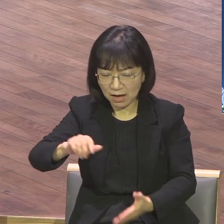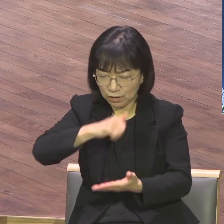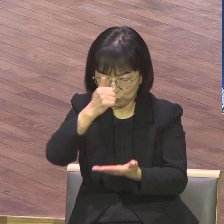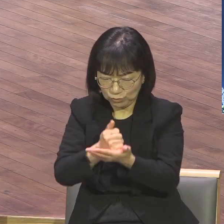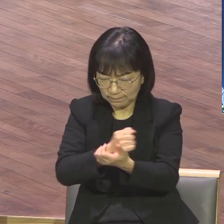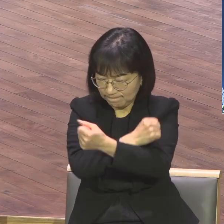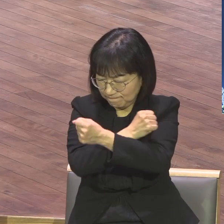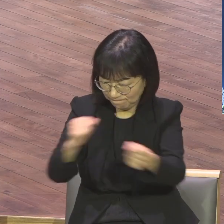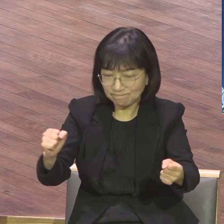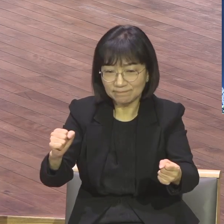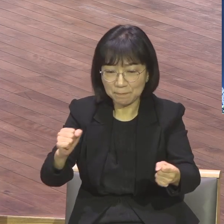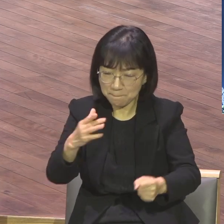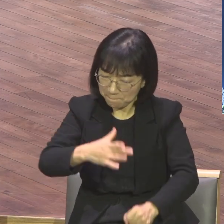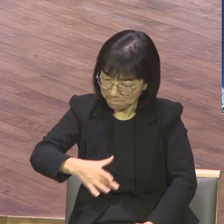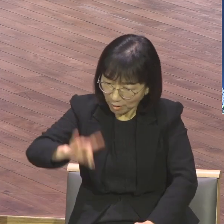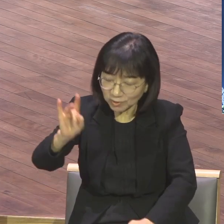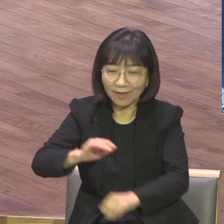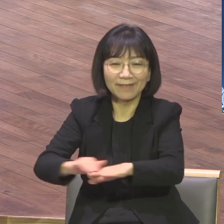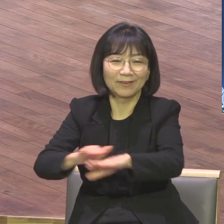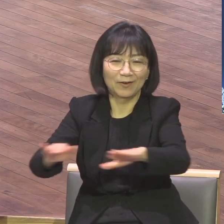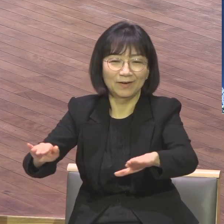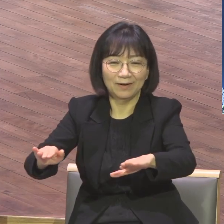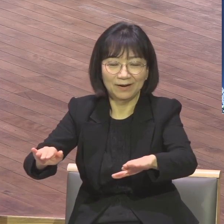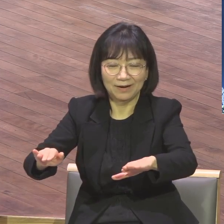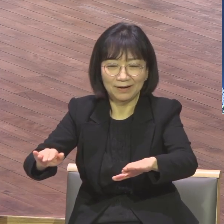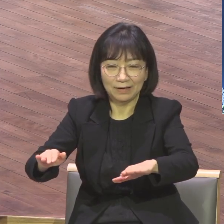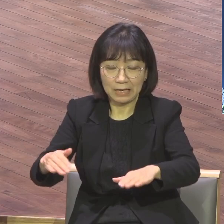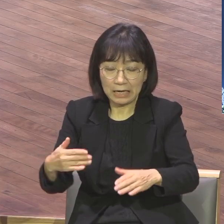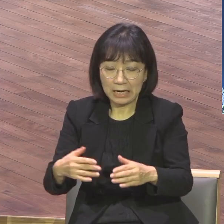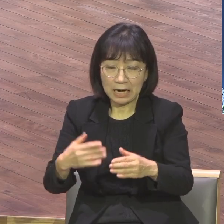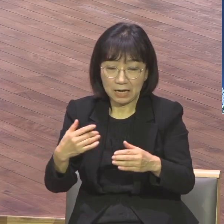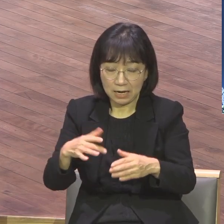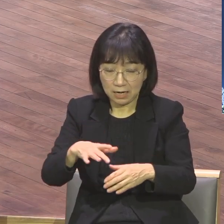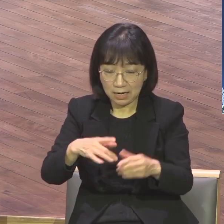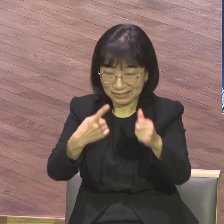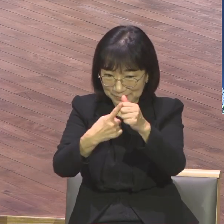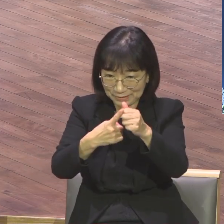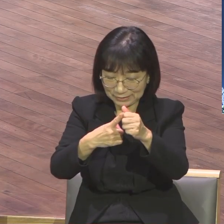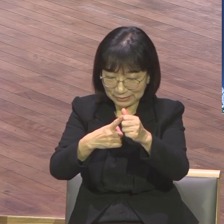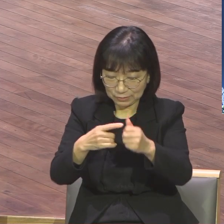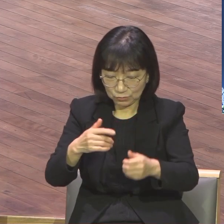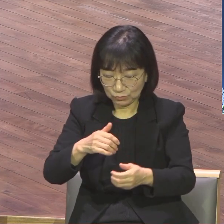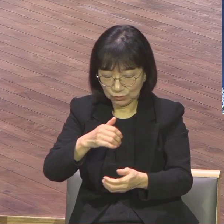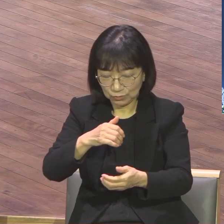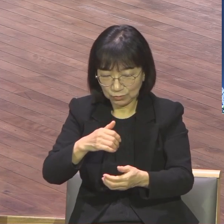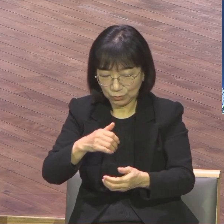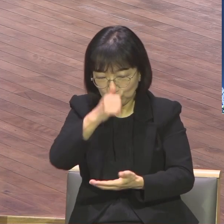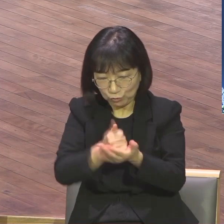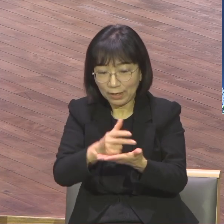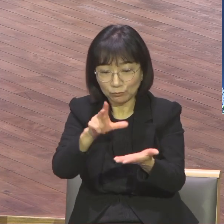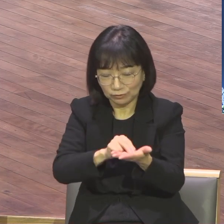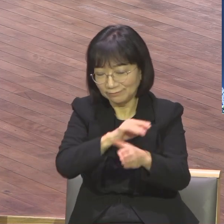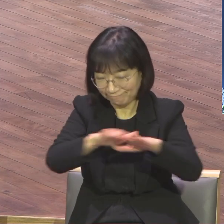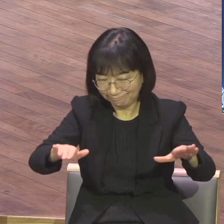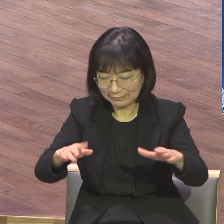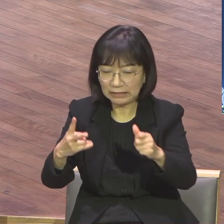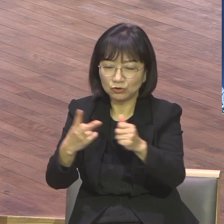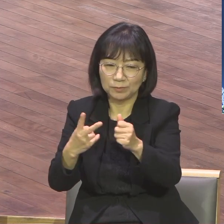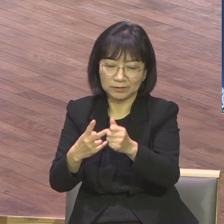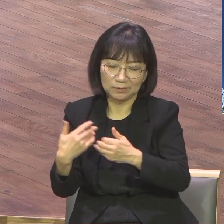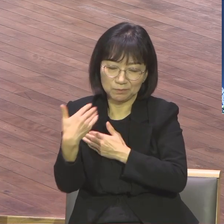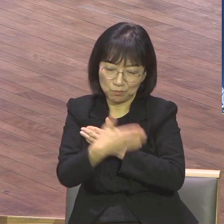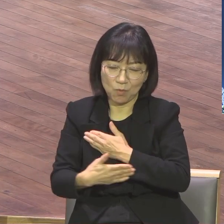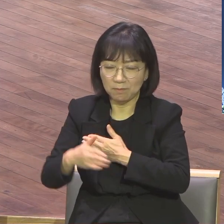사함을 받아내라. 죄 문제 해결해야 돼. 너 죄 문제. 그런데. 이 말씀을 놓고 우리가 병 걸린 것은요